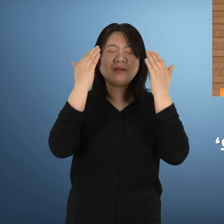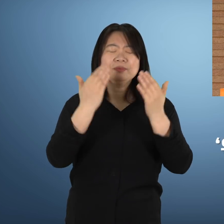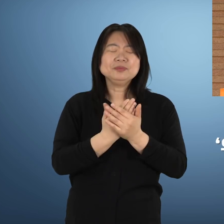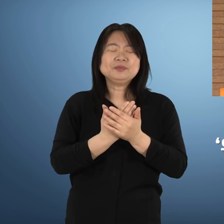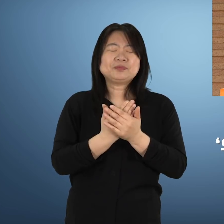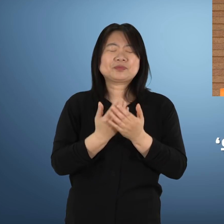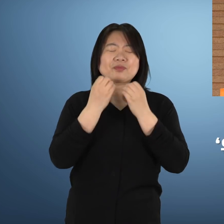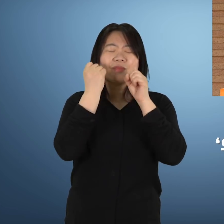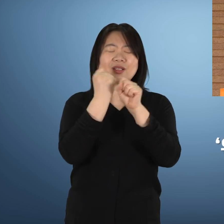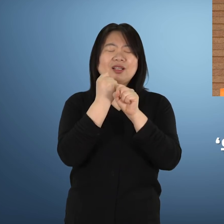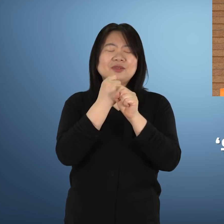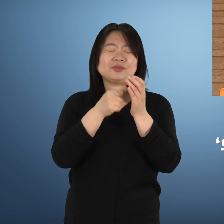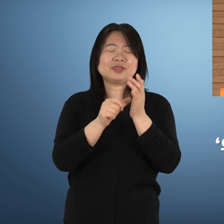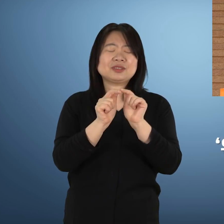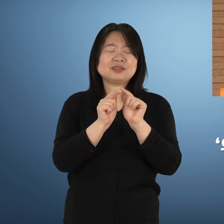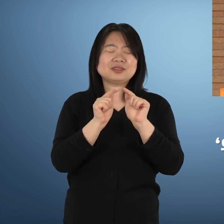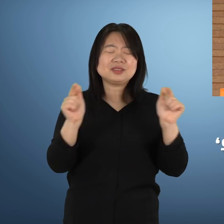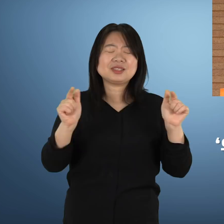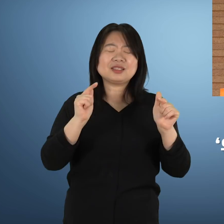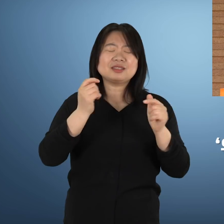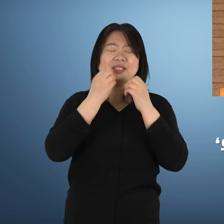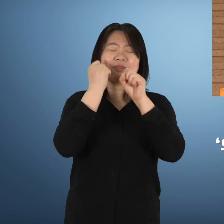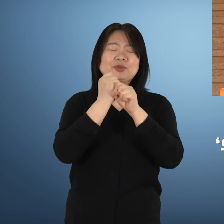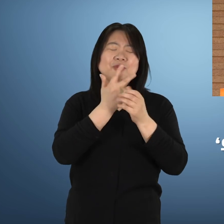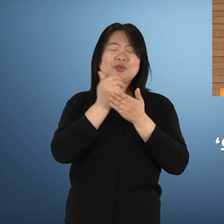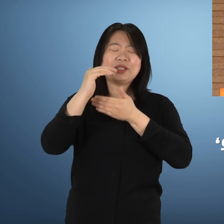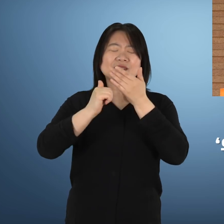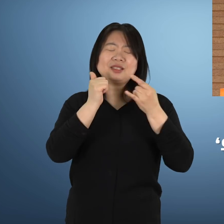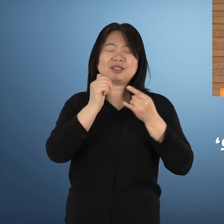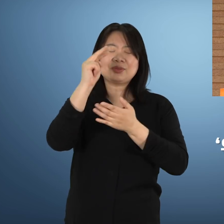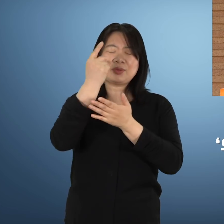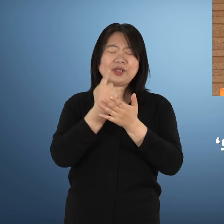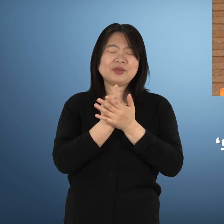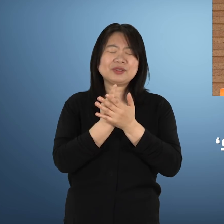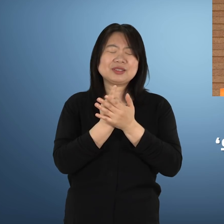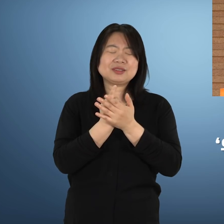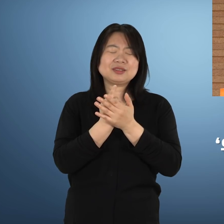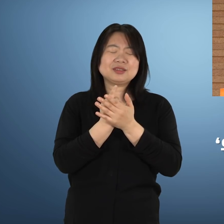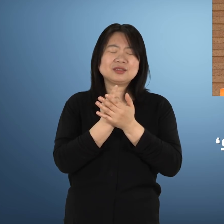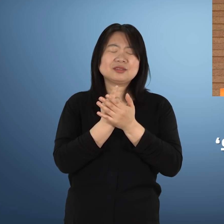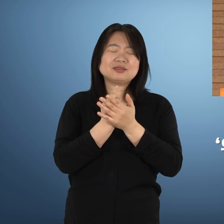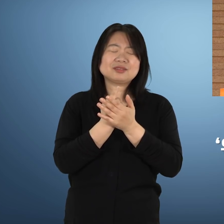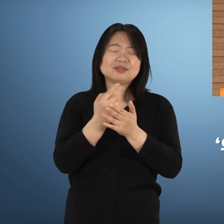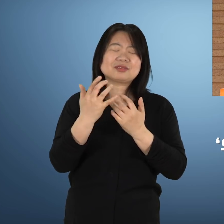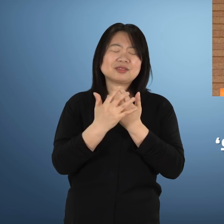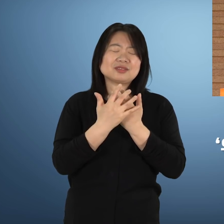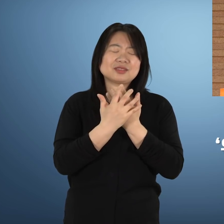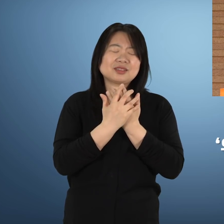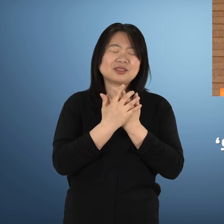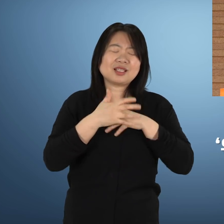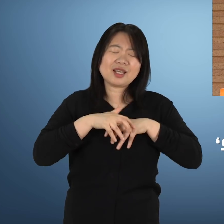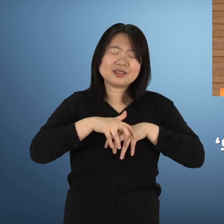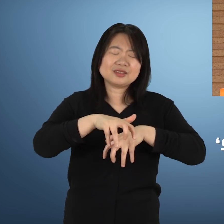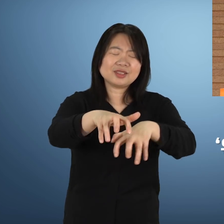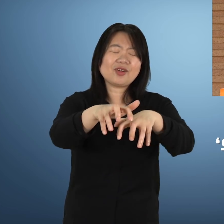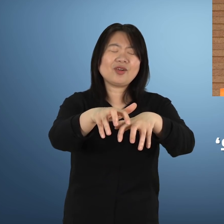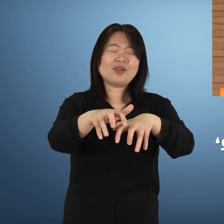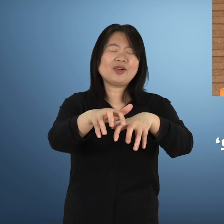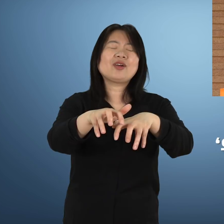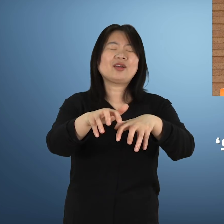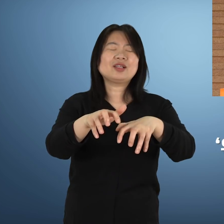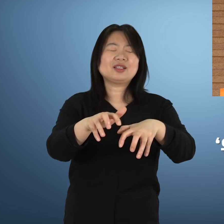모든 피조물들이 창조주 하나님께로 돌아오는 귀로의 행렬을 고백하게 하여